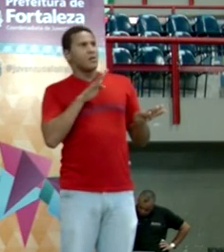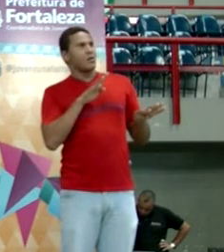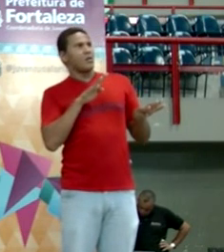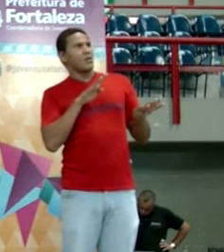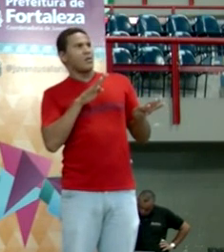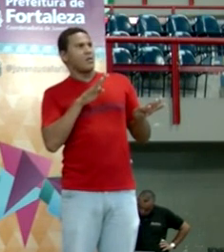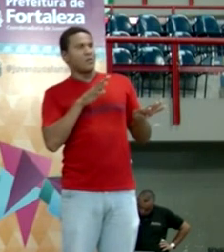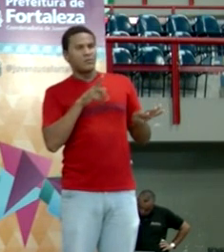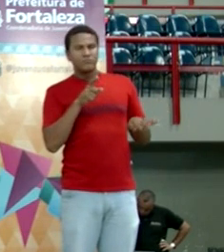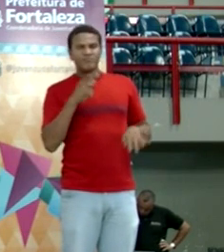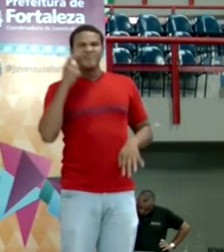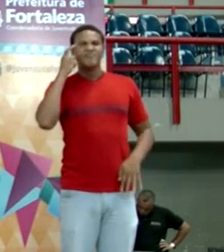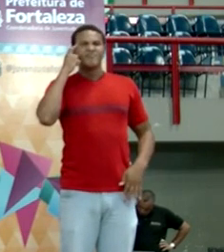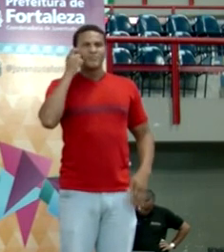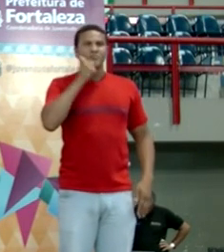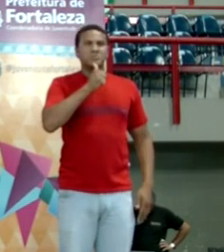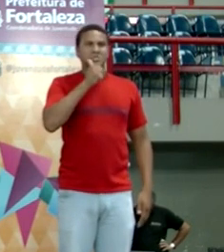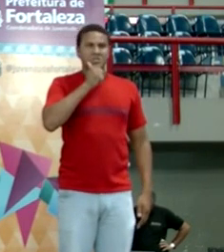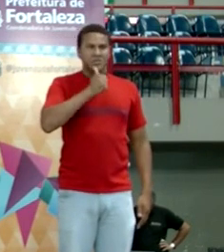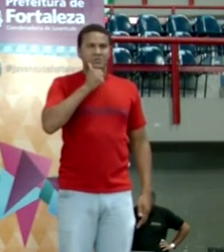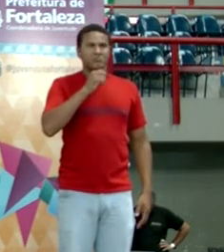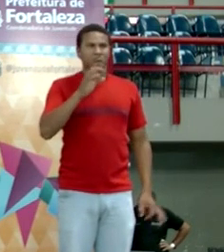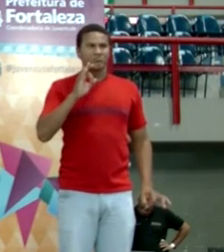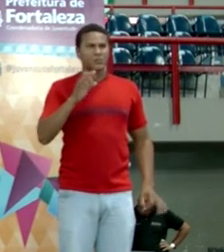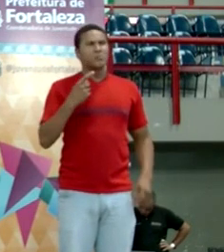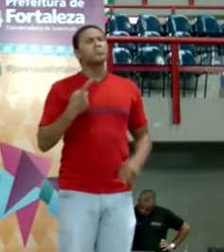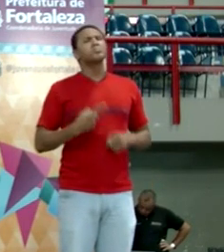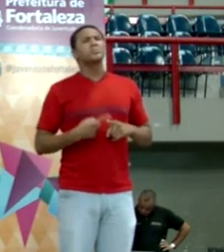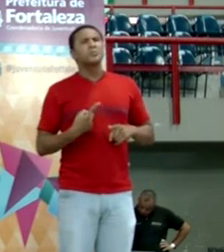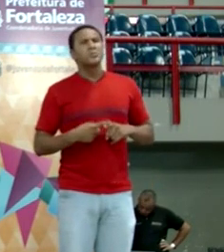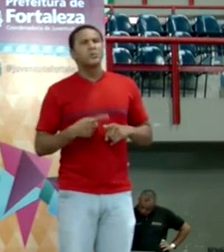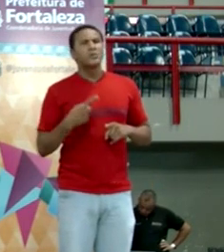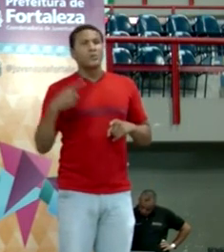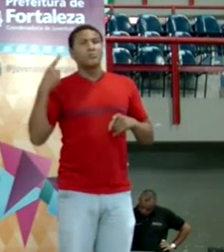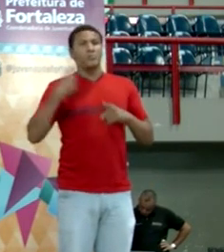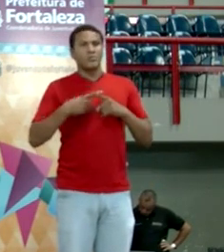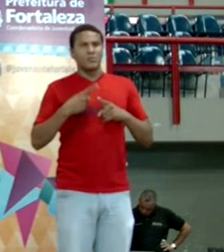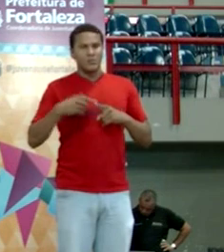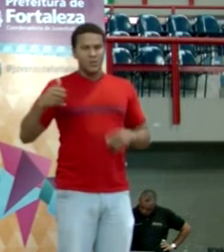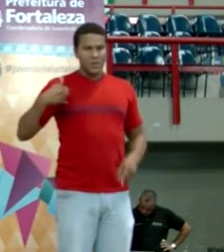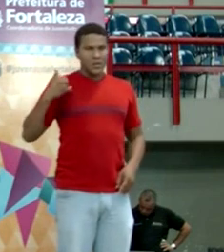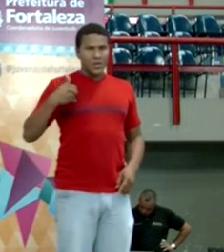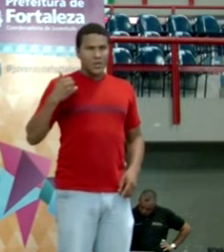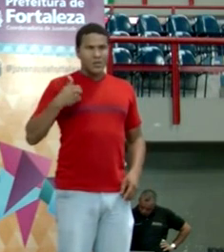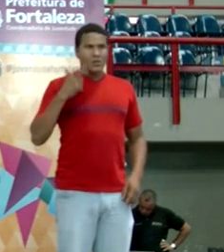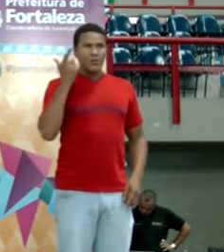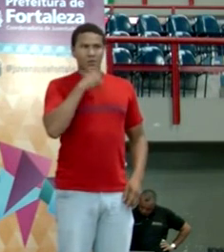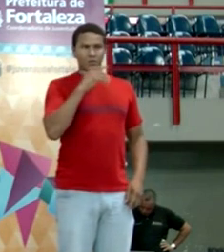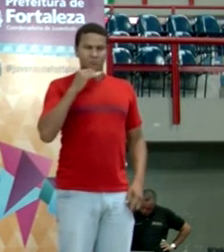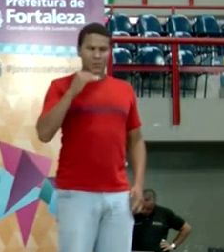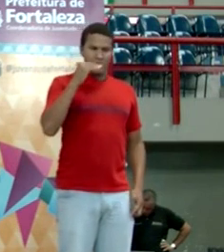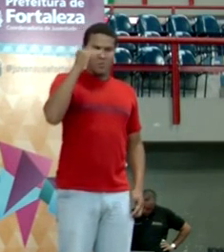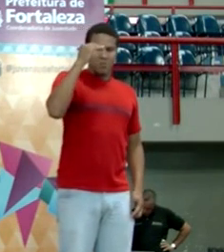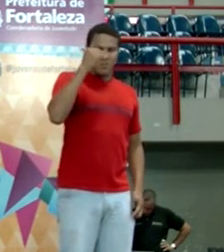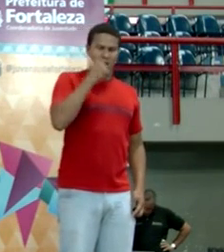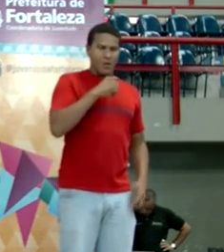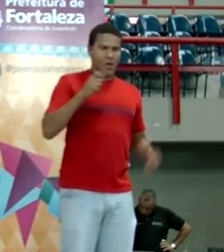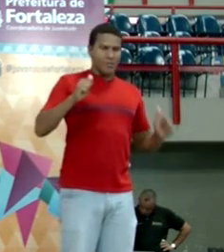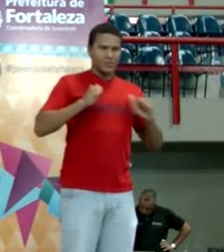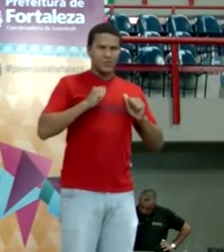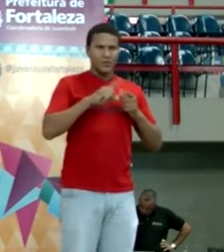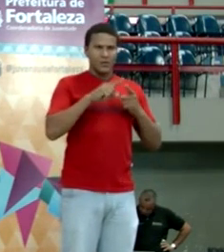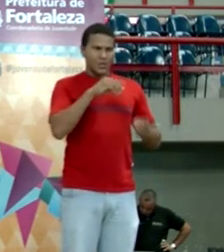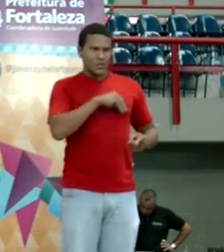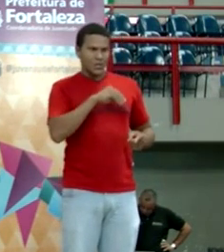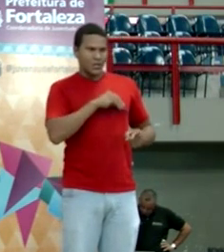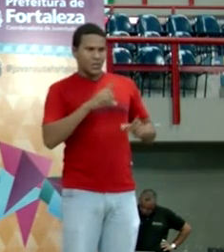ter popularidade. Por quê, professor? Ela aumentou a idade para se aposentar, reduziu salário